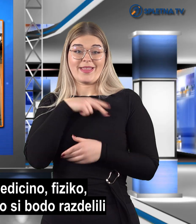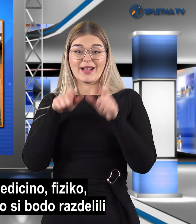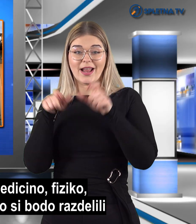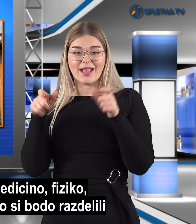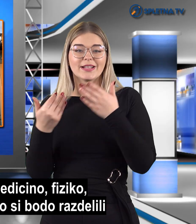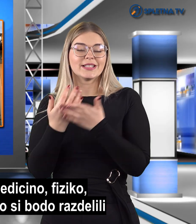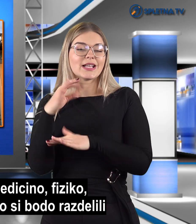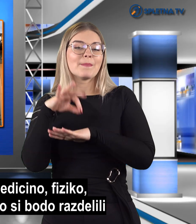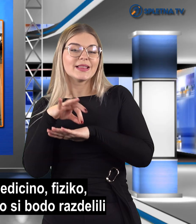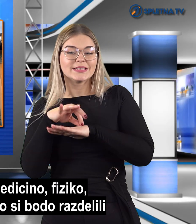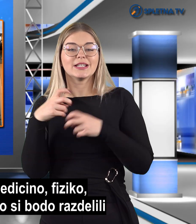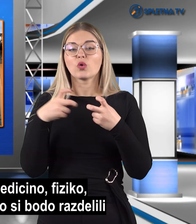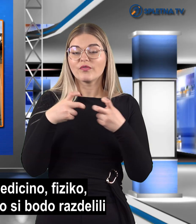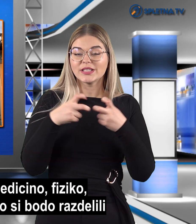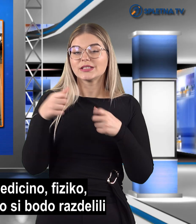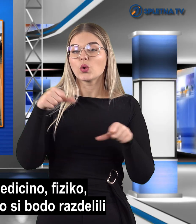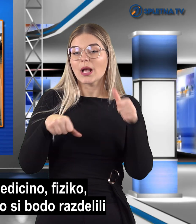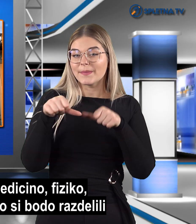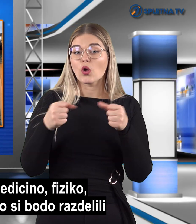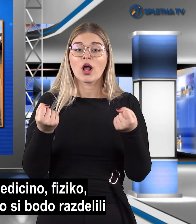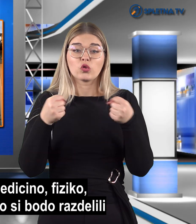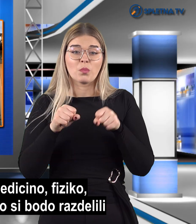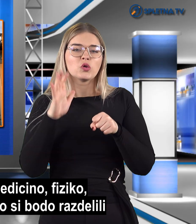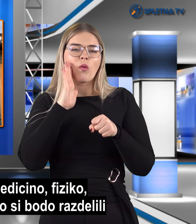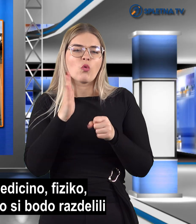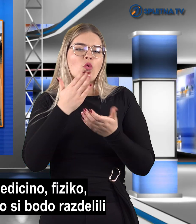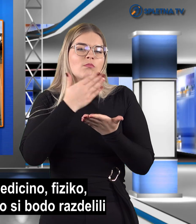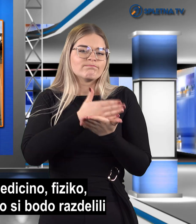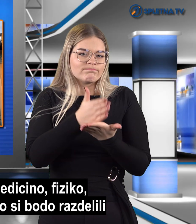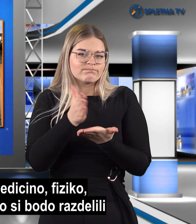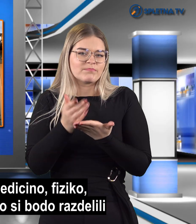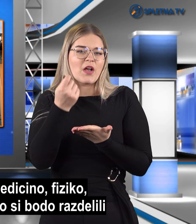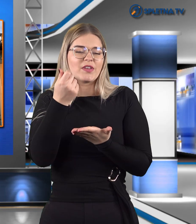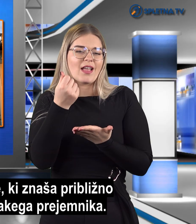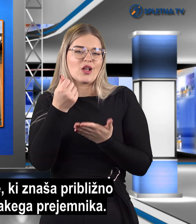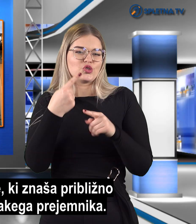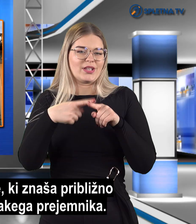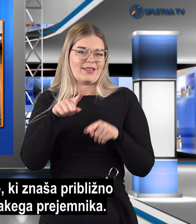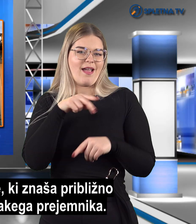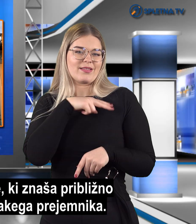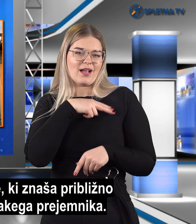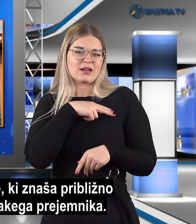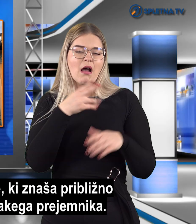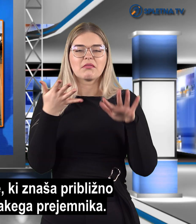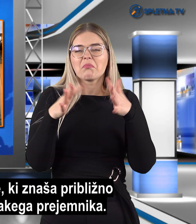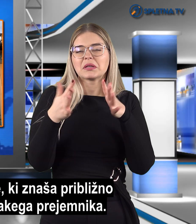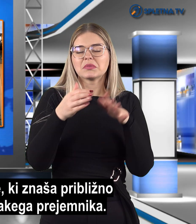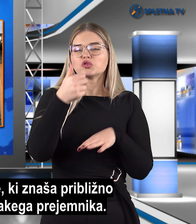Nagrajenci za medicino, fiziko, kemijo in ekonomijo si bodo razdelili finančni del nagrade, ki znaša približno 1 milijon evrov